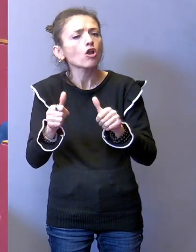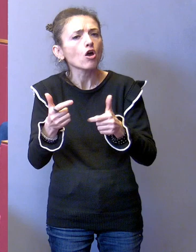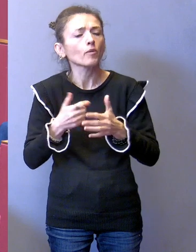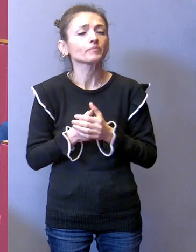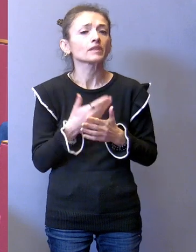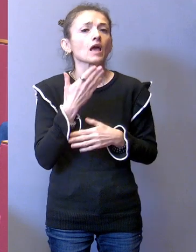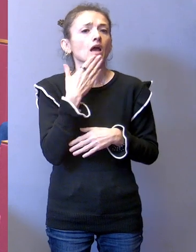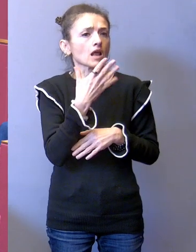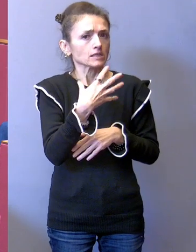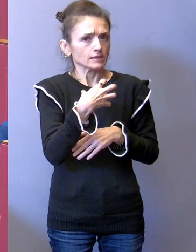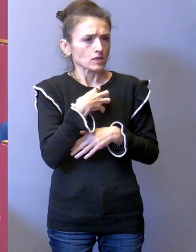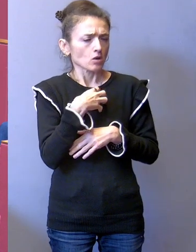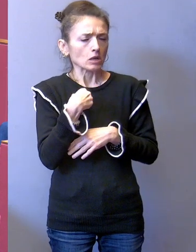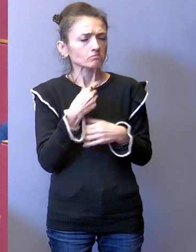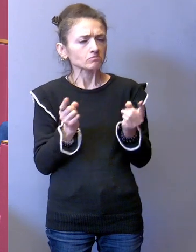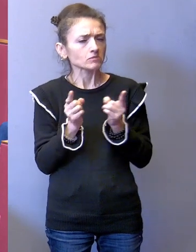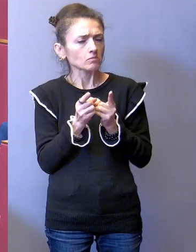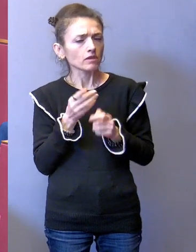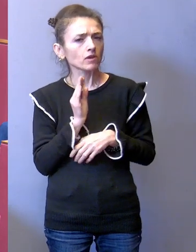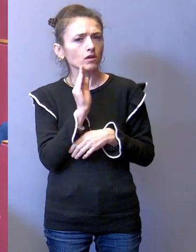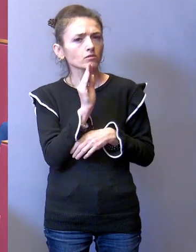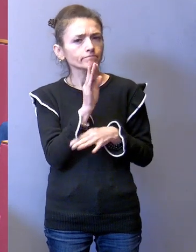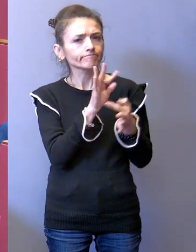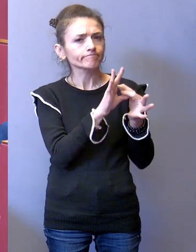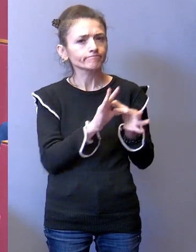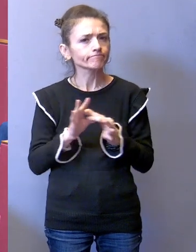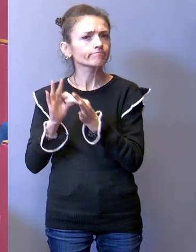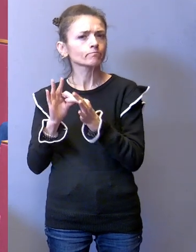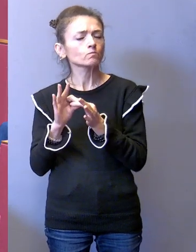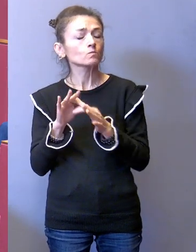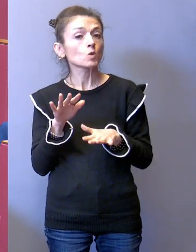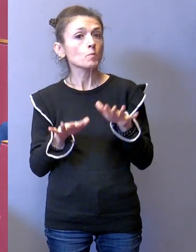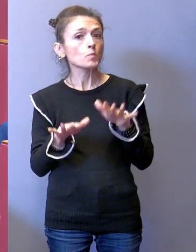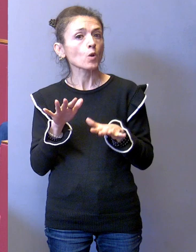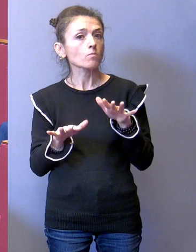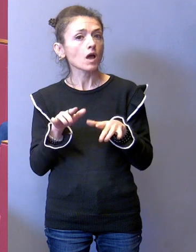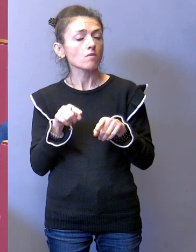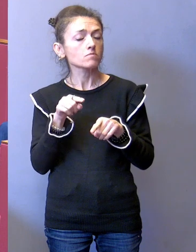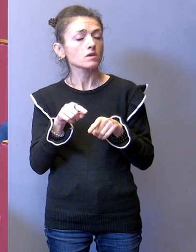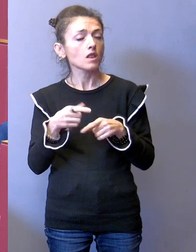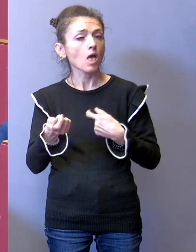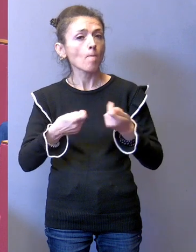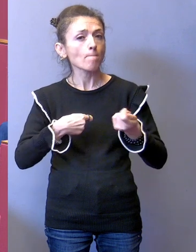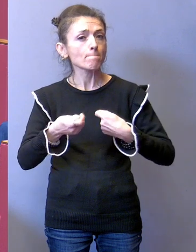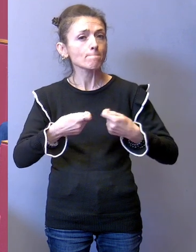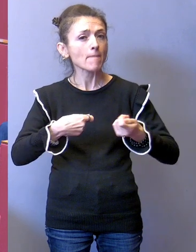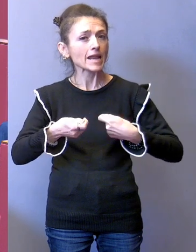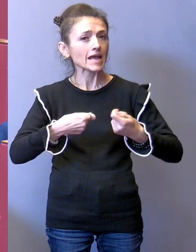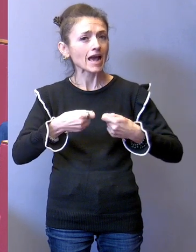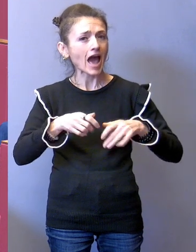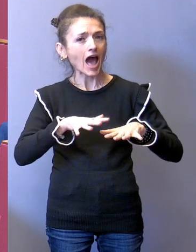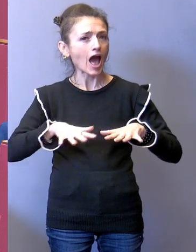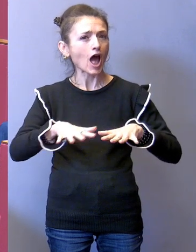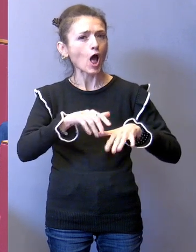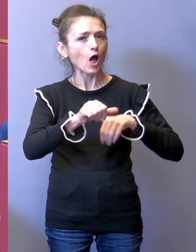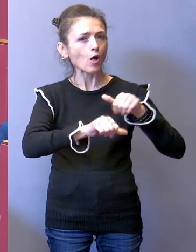appunto la mia interrogazione fa riferimento ad un probabile spostamento del mercato rionale